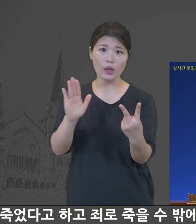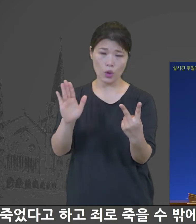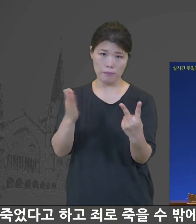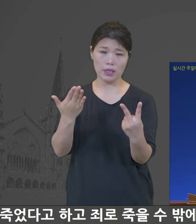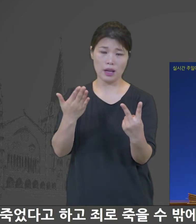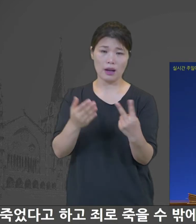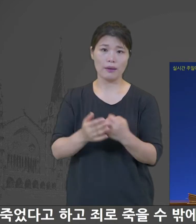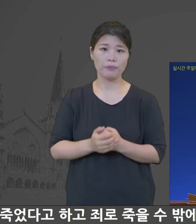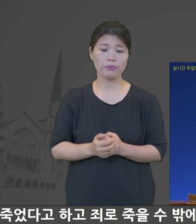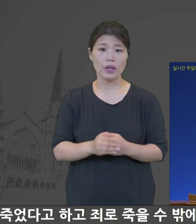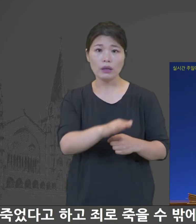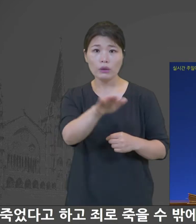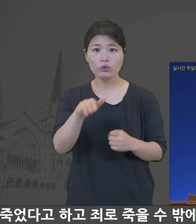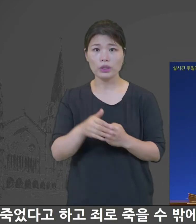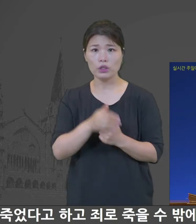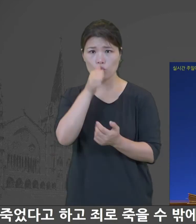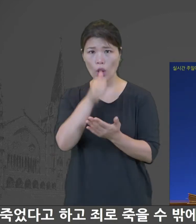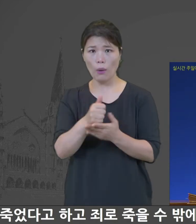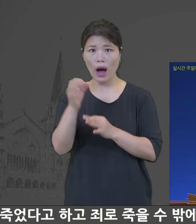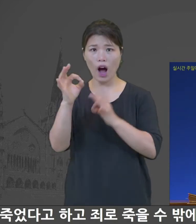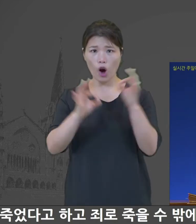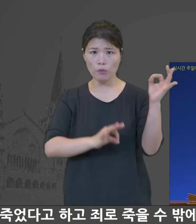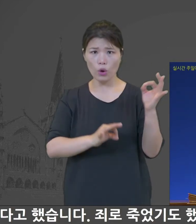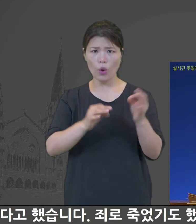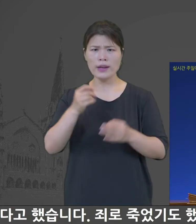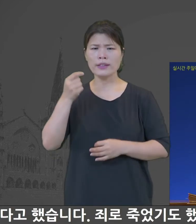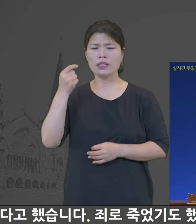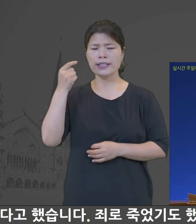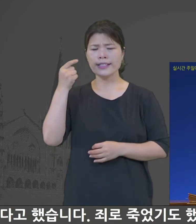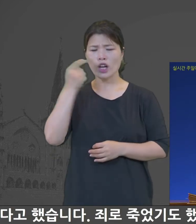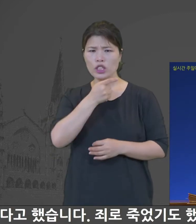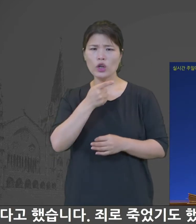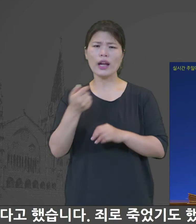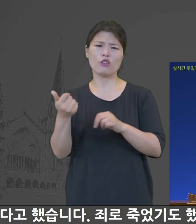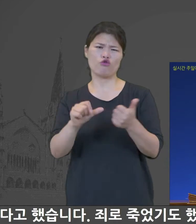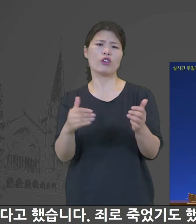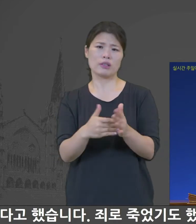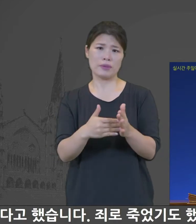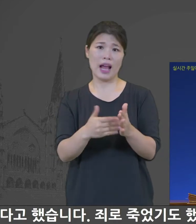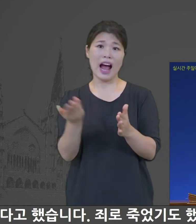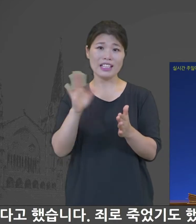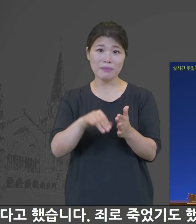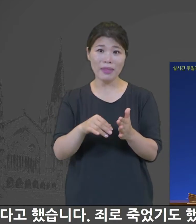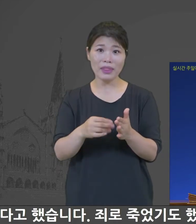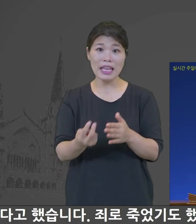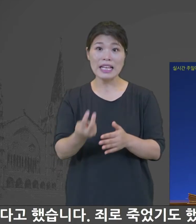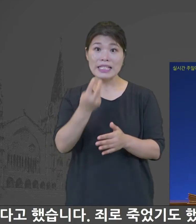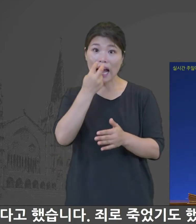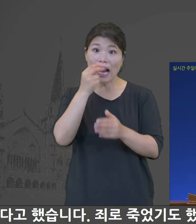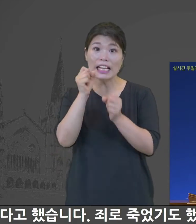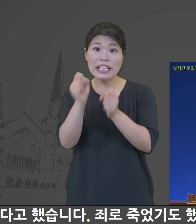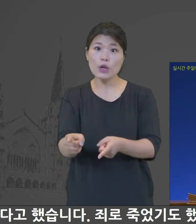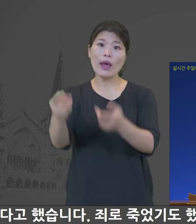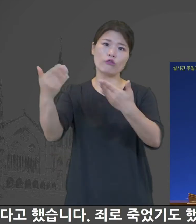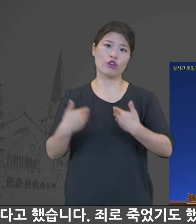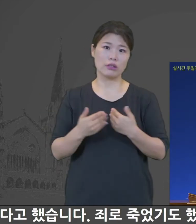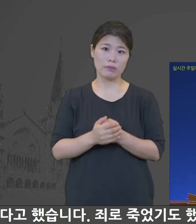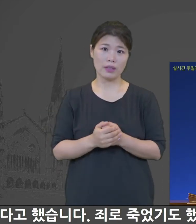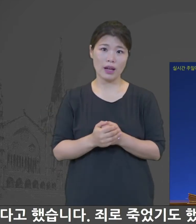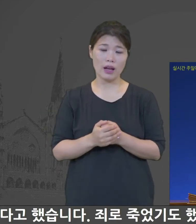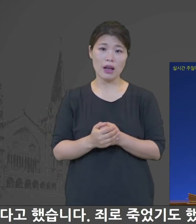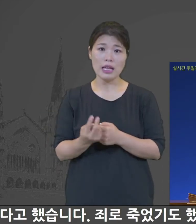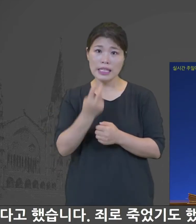것이죠. 우리는 죄와 허물로 철저히 죽었습니다. 그런데 살 기회가 있는데, 살 기회가